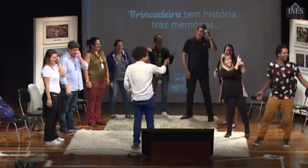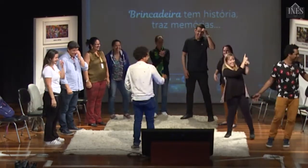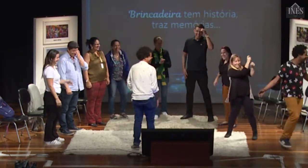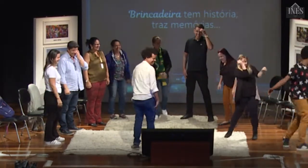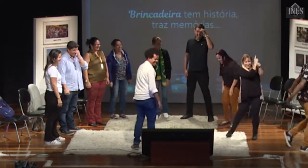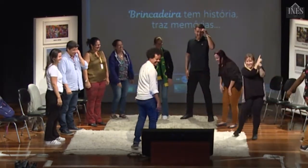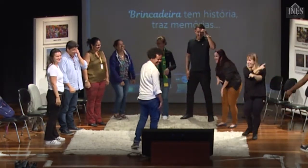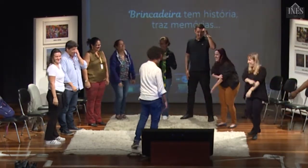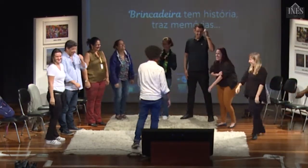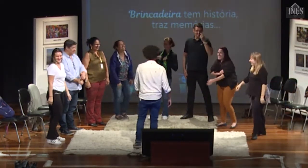Errou, vai. Ah, poxa!